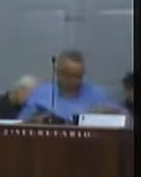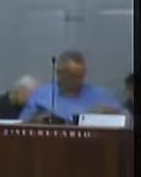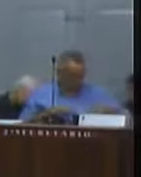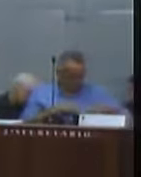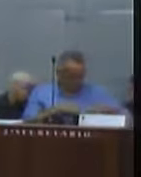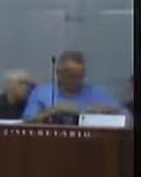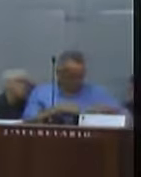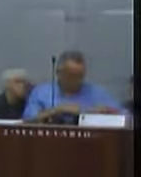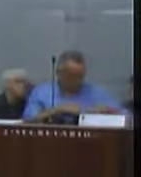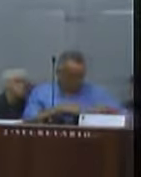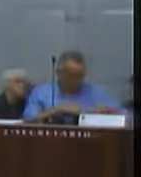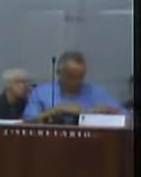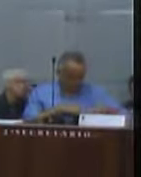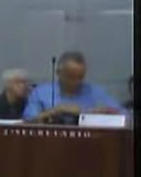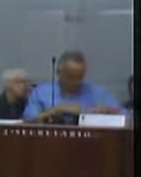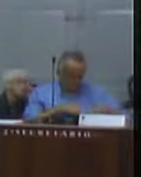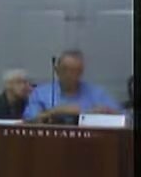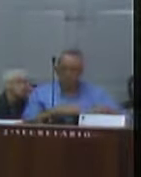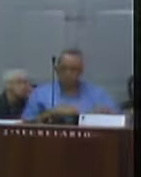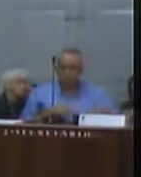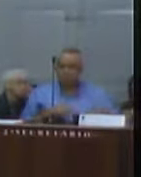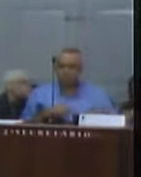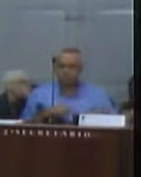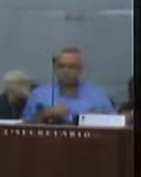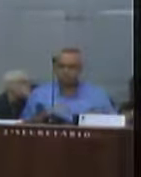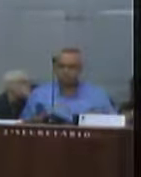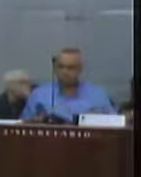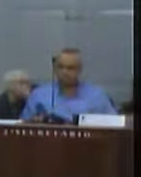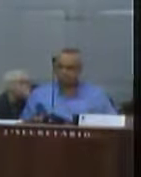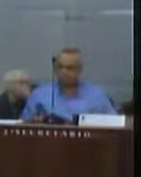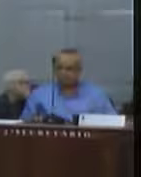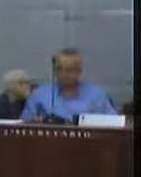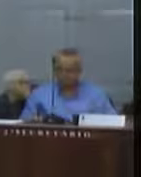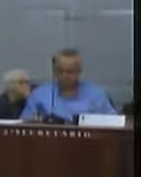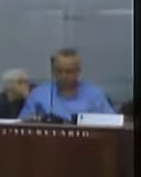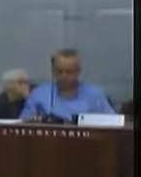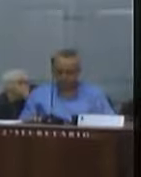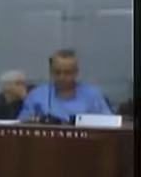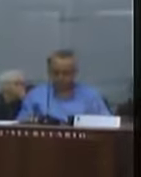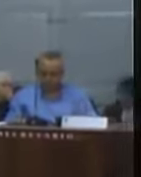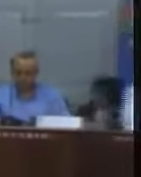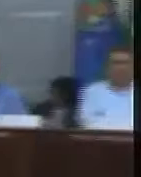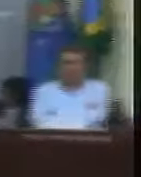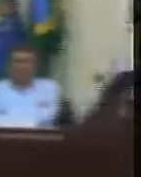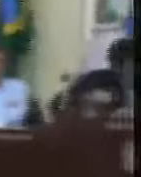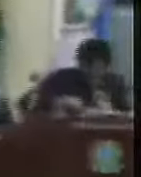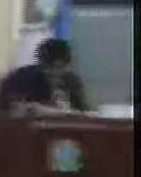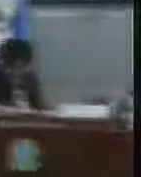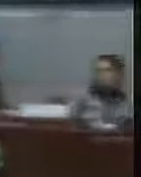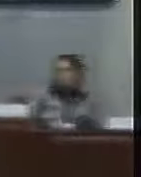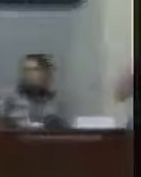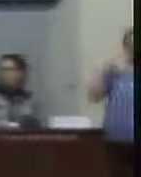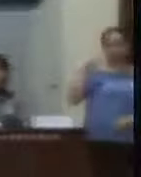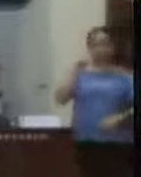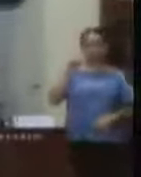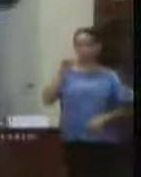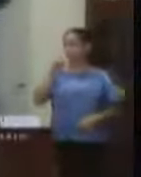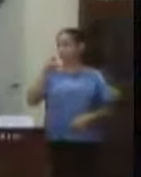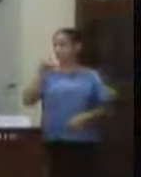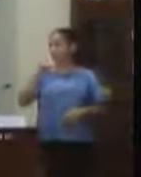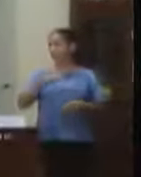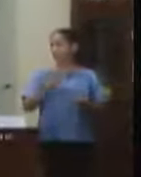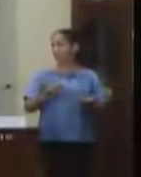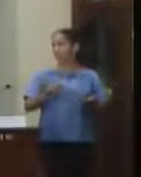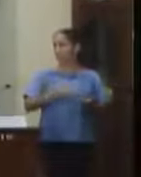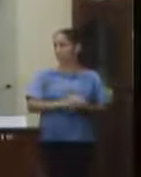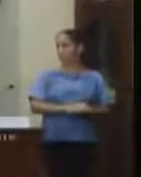né, para que a pessoa possa retirar ou ir para desmanche. Parabéns, presidente. Vereador Silvio Graça. Vindo